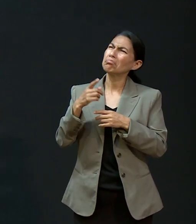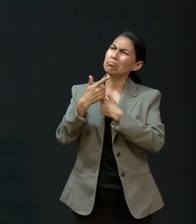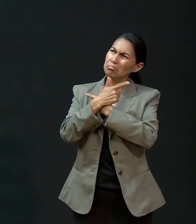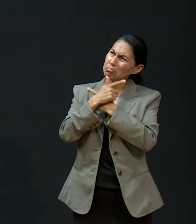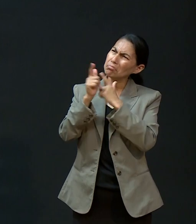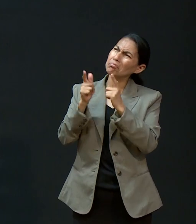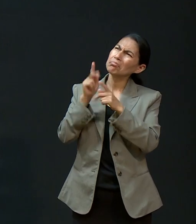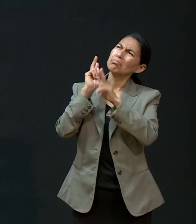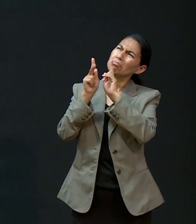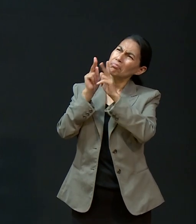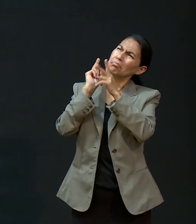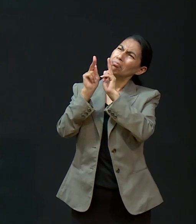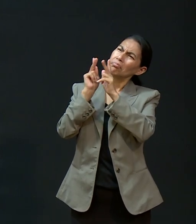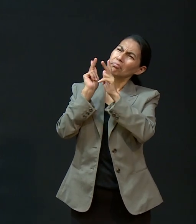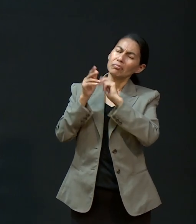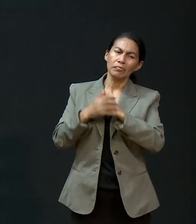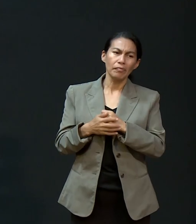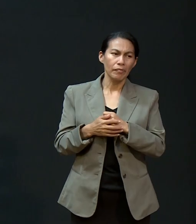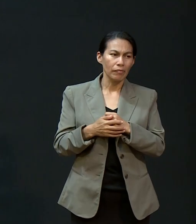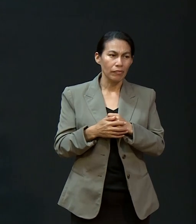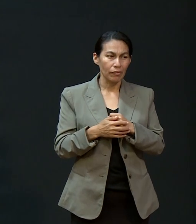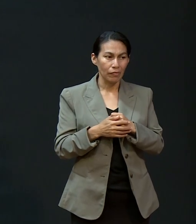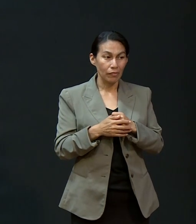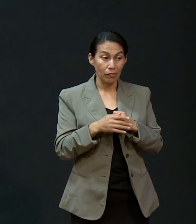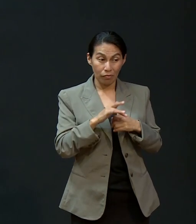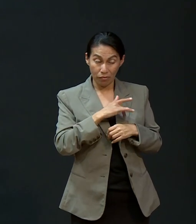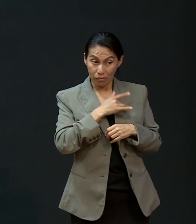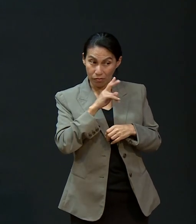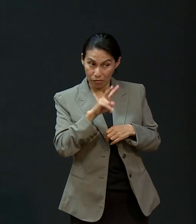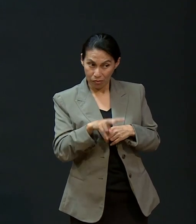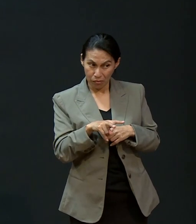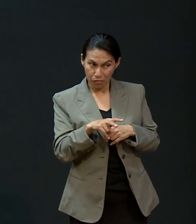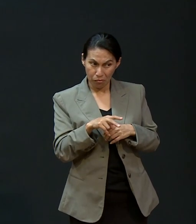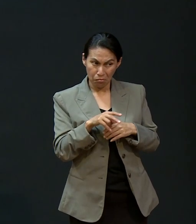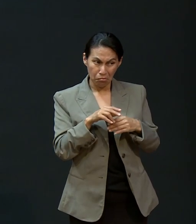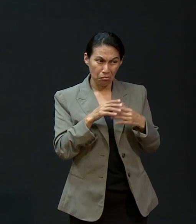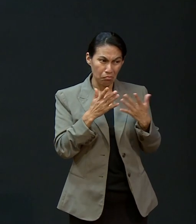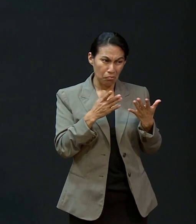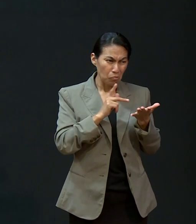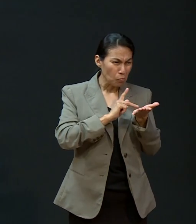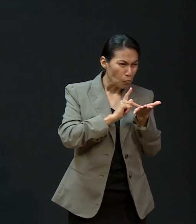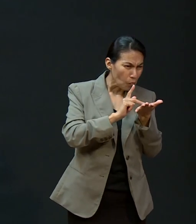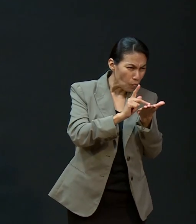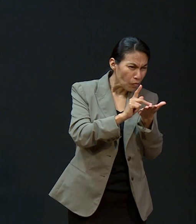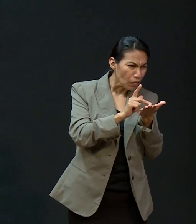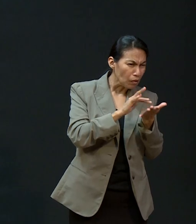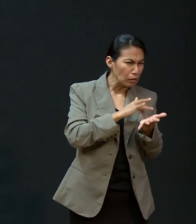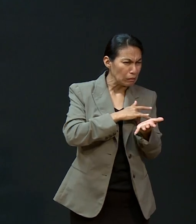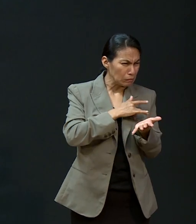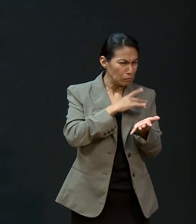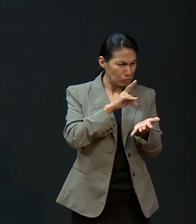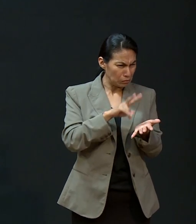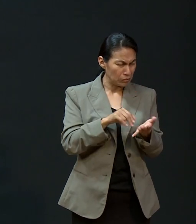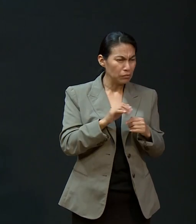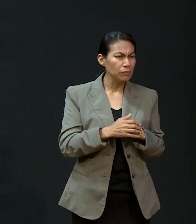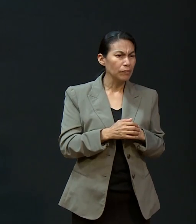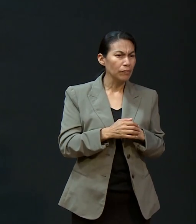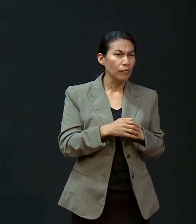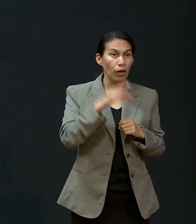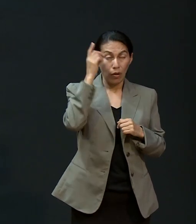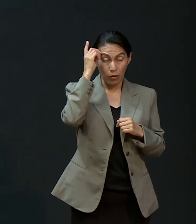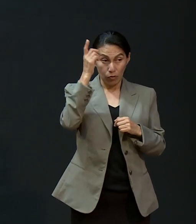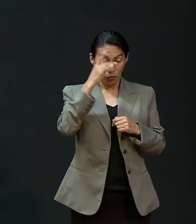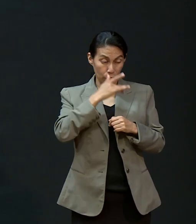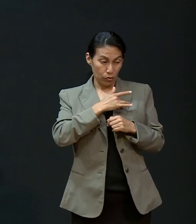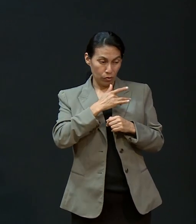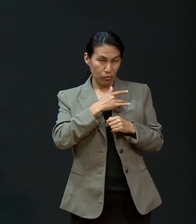es como uno debe ir a Dios. Maravillosa. Sincera, transparente, pura, con no dobles